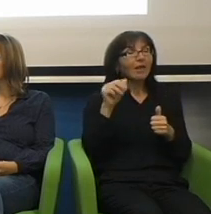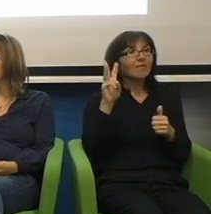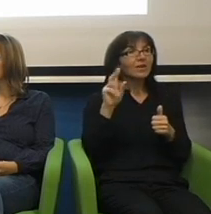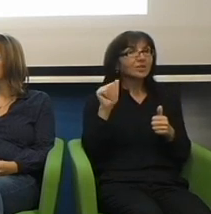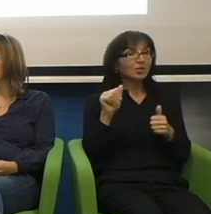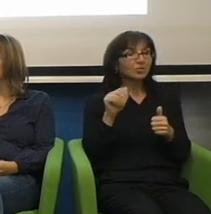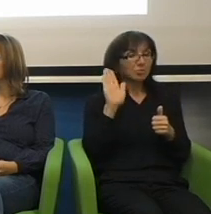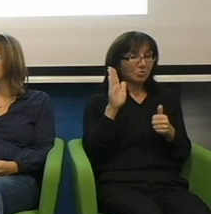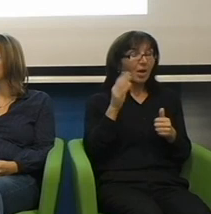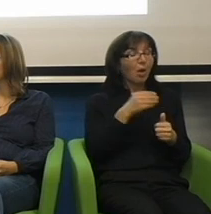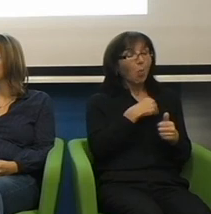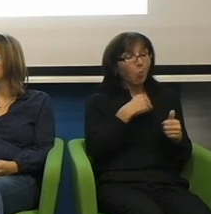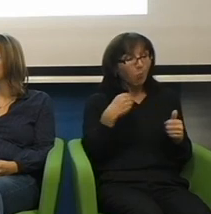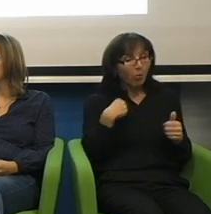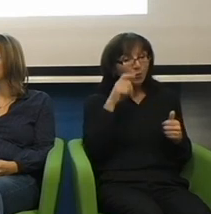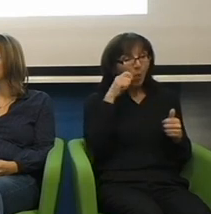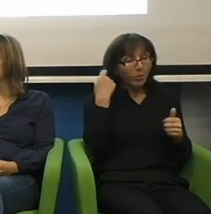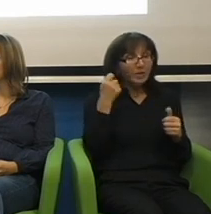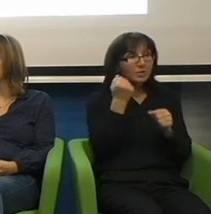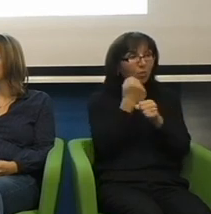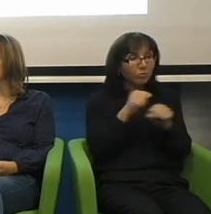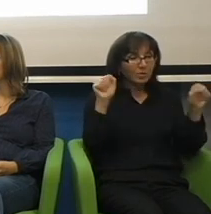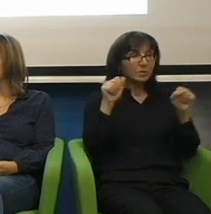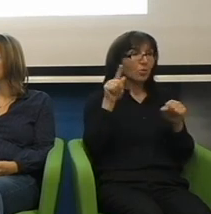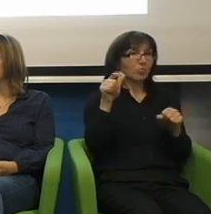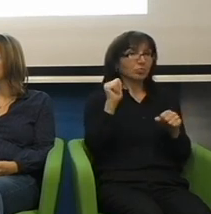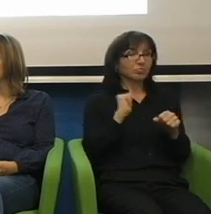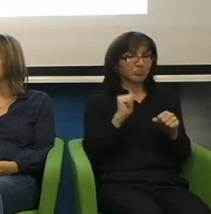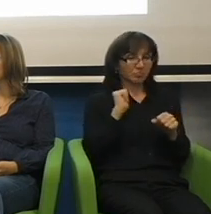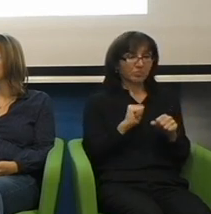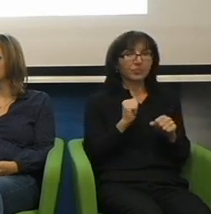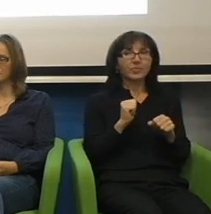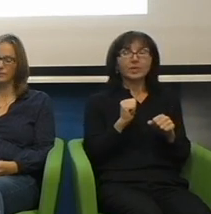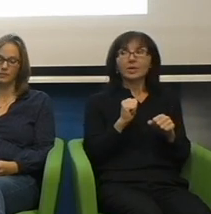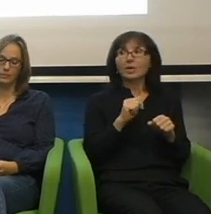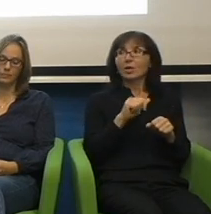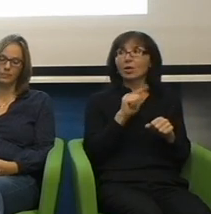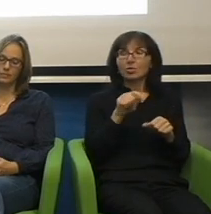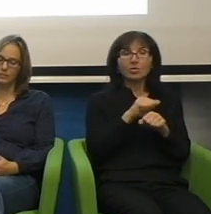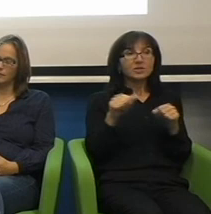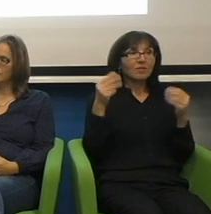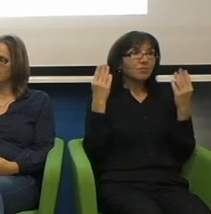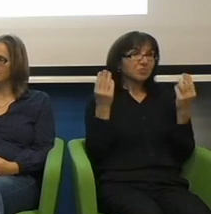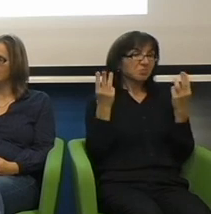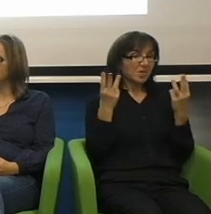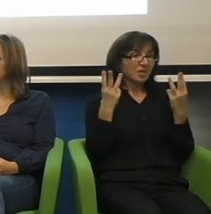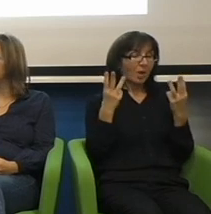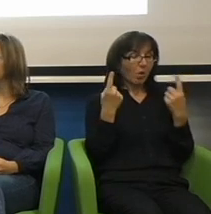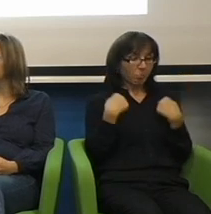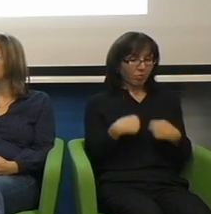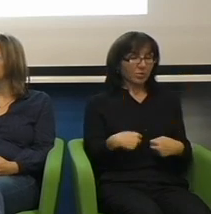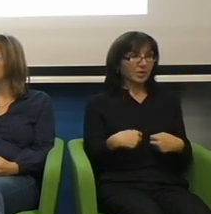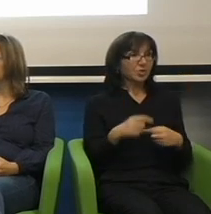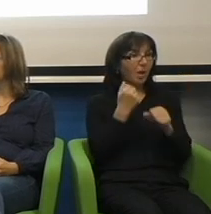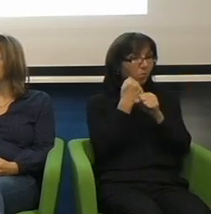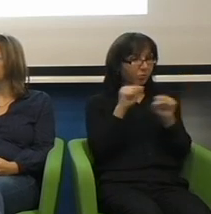polską, ukraińską bohaterką. I oni tego oczekują. No to jest wspaniałe, bo tak, bo postać na bohaterkę, właśnie, tak. Na